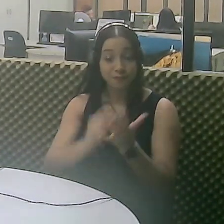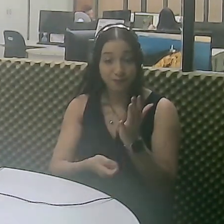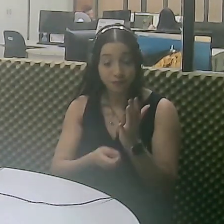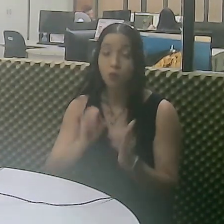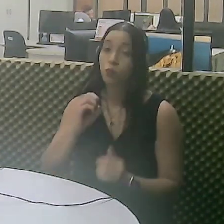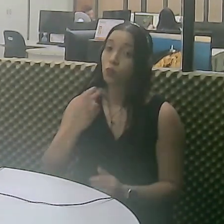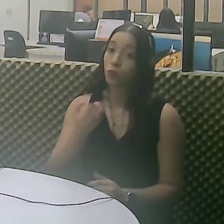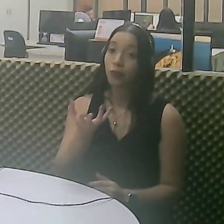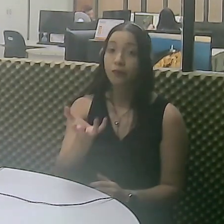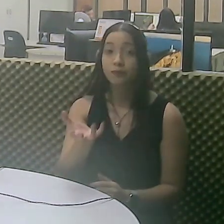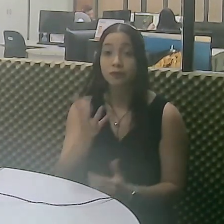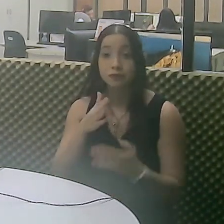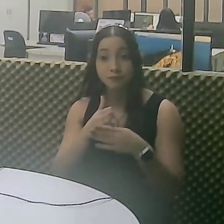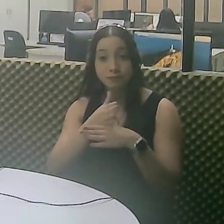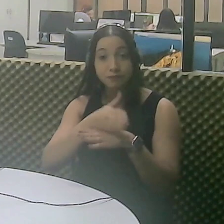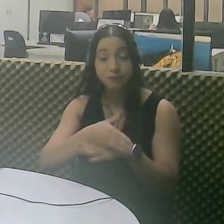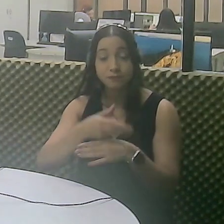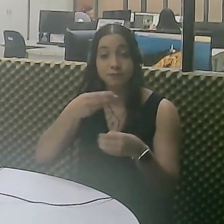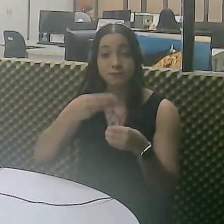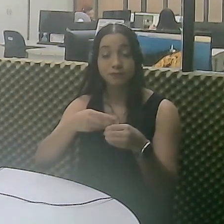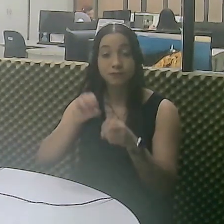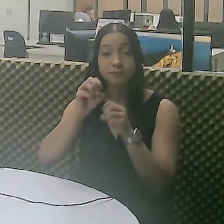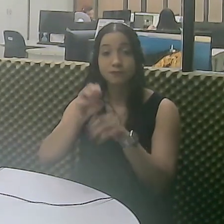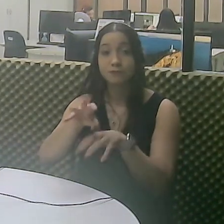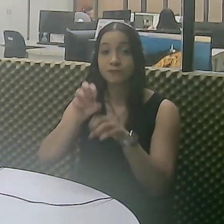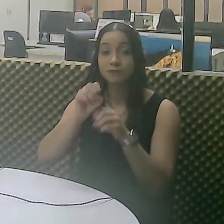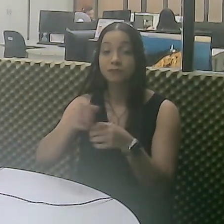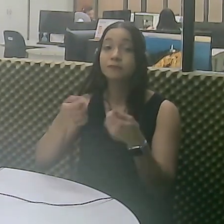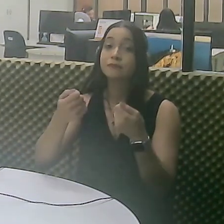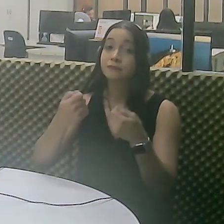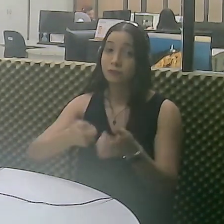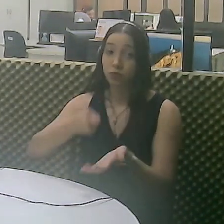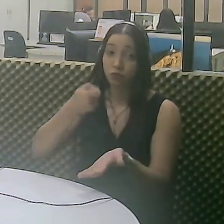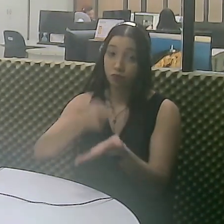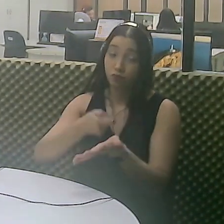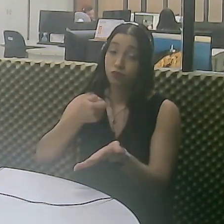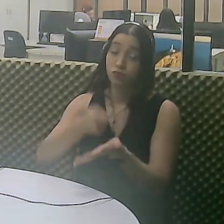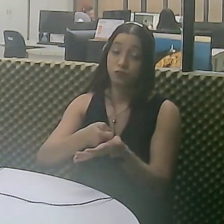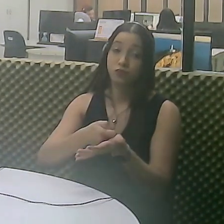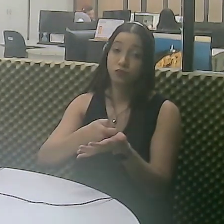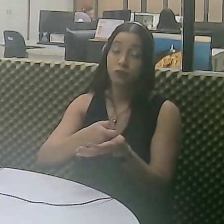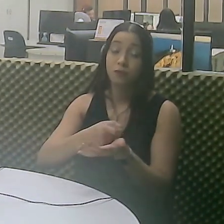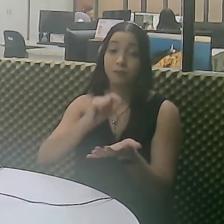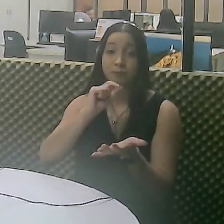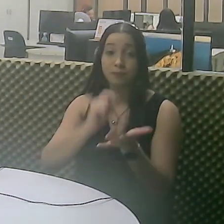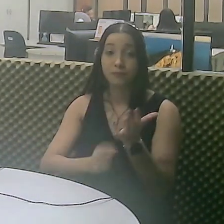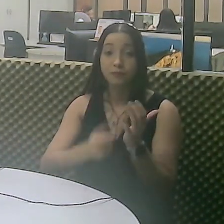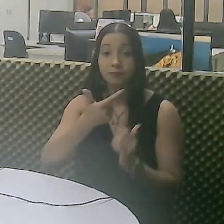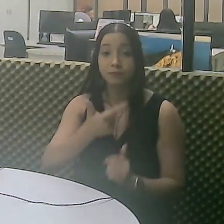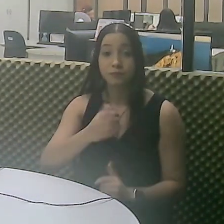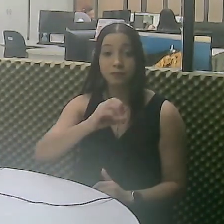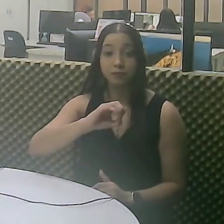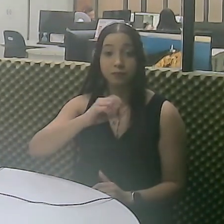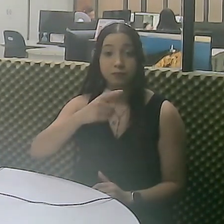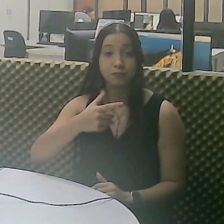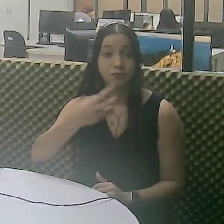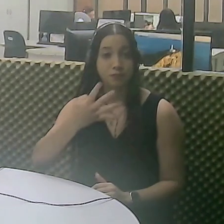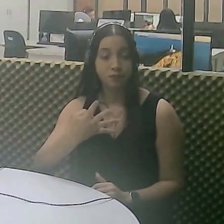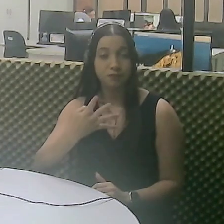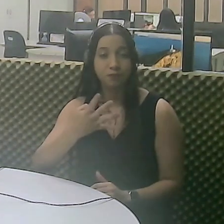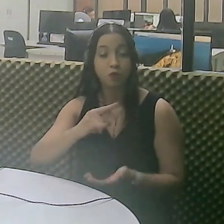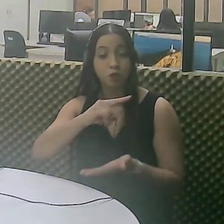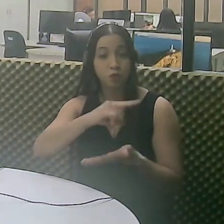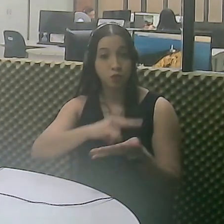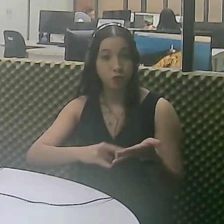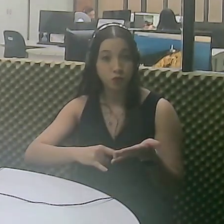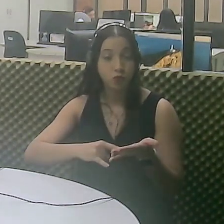que pretendam ingressar na rede municipal de ensino passará a ser uma exigência para a matrícula de 2024. A presença do